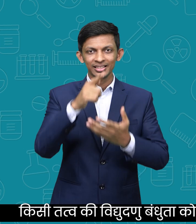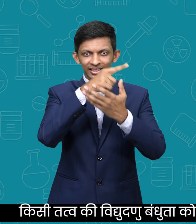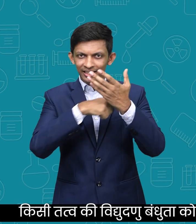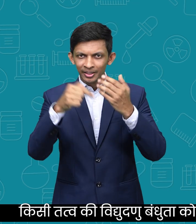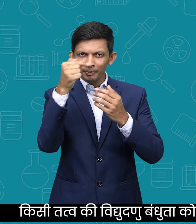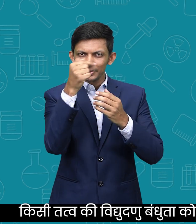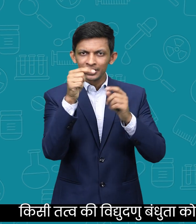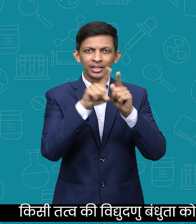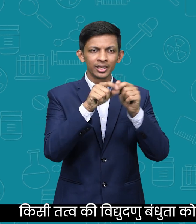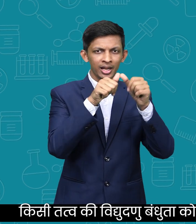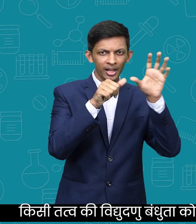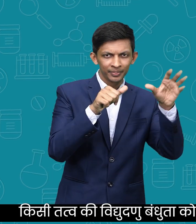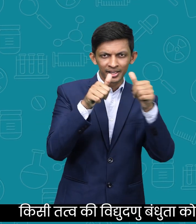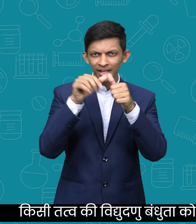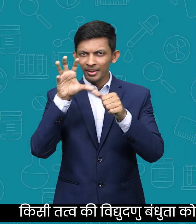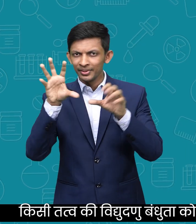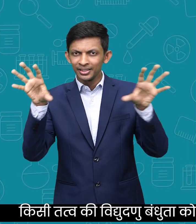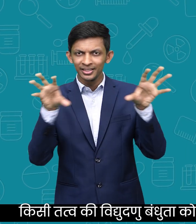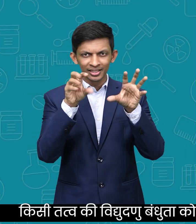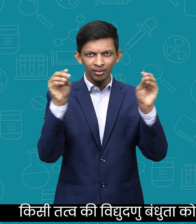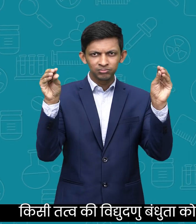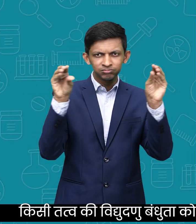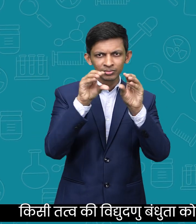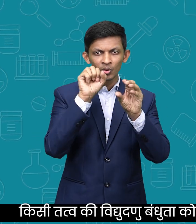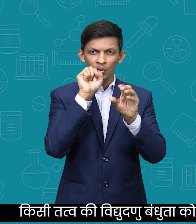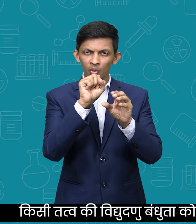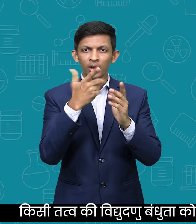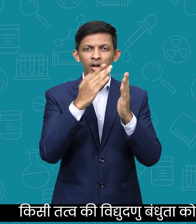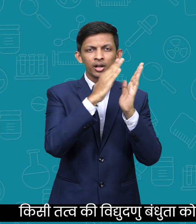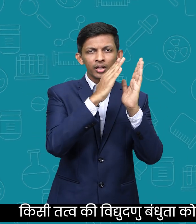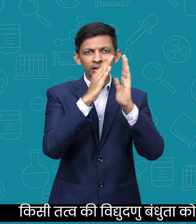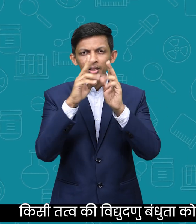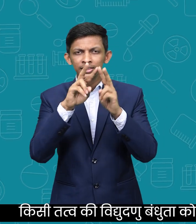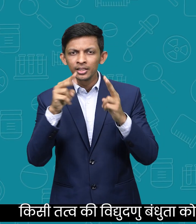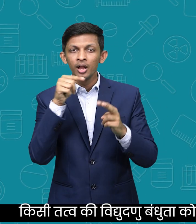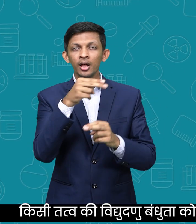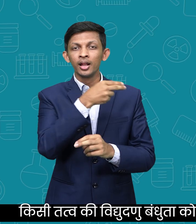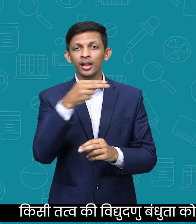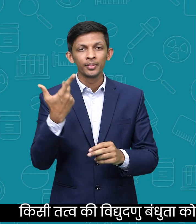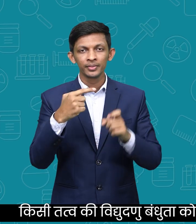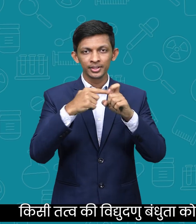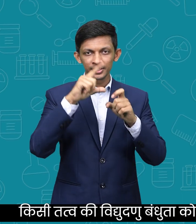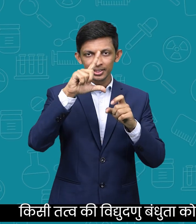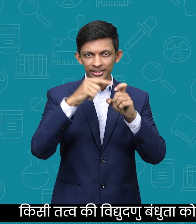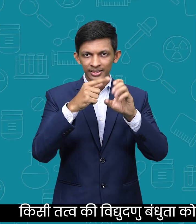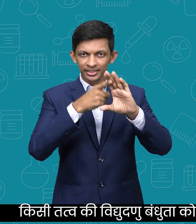किसी तत्व विद्युत अणु बंधुता को उस तत्व की विद्युत धनात्मक लक्षण भी कहा जाता है।